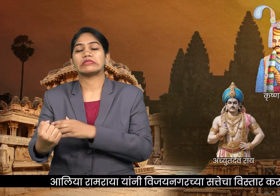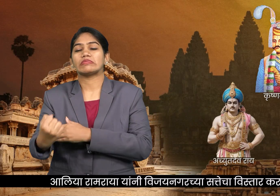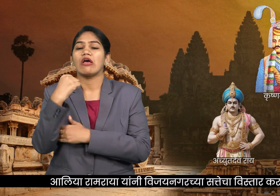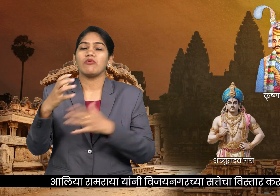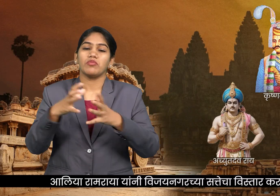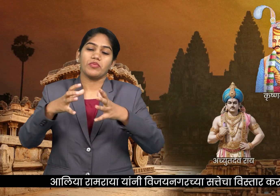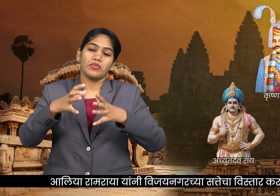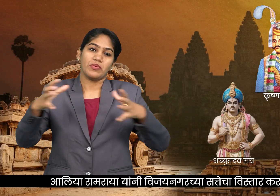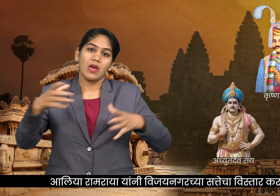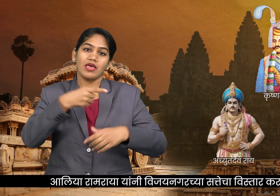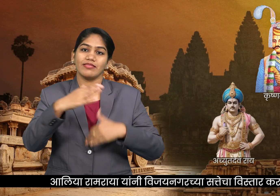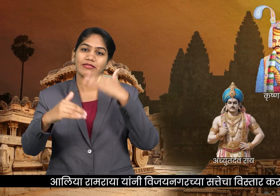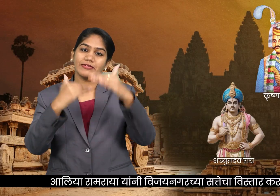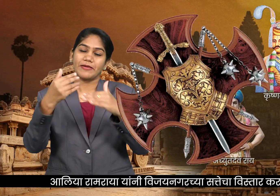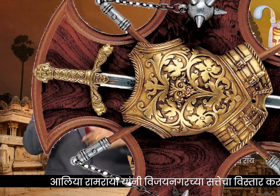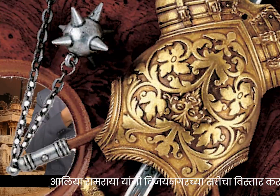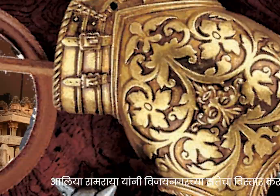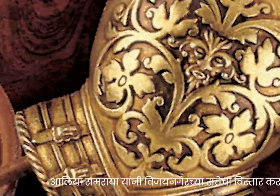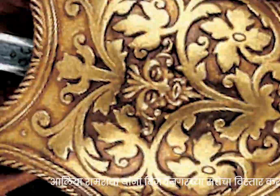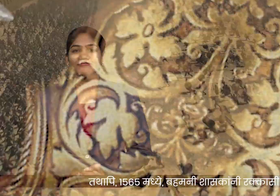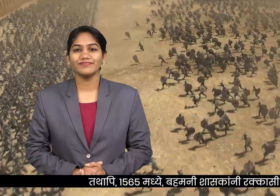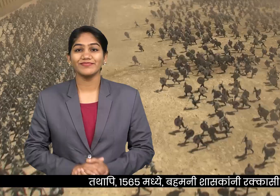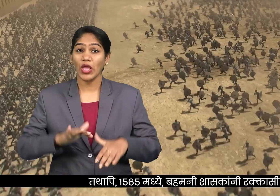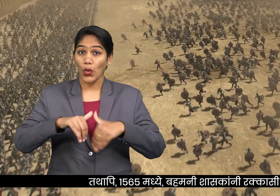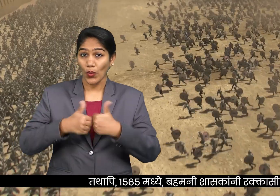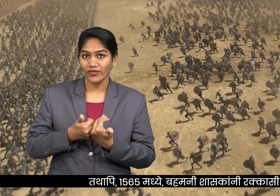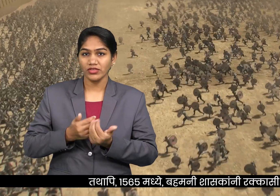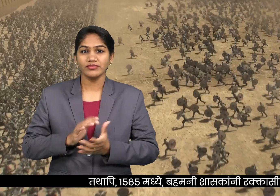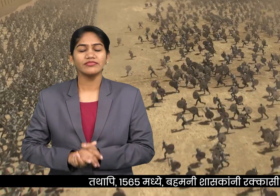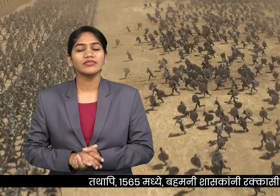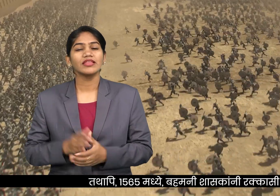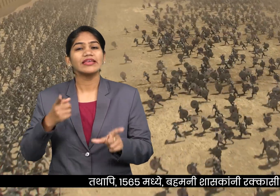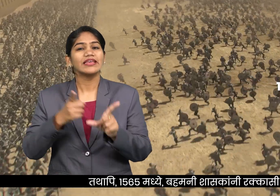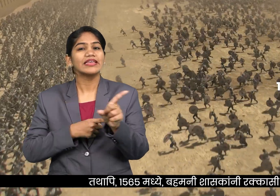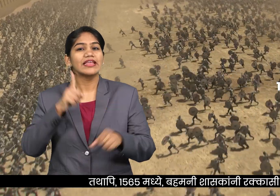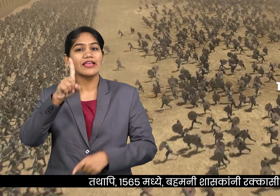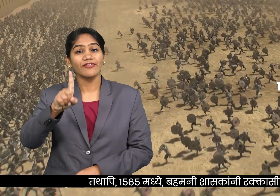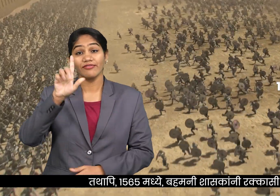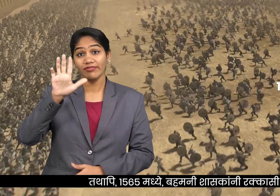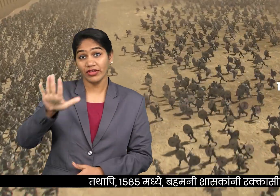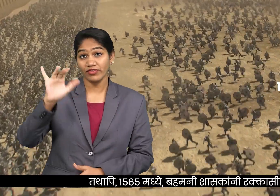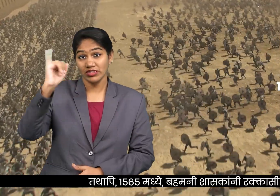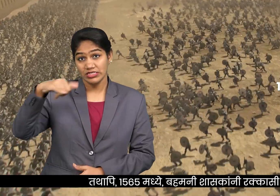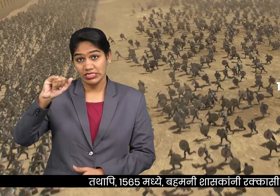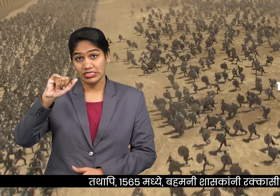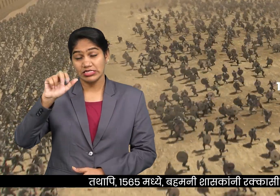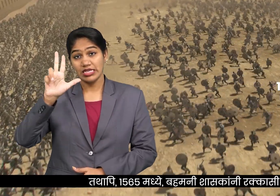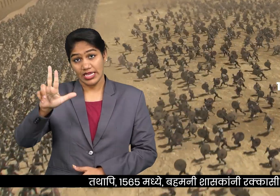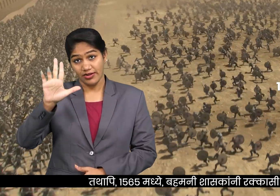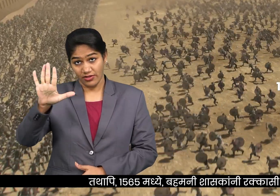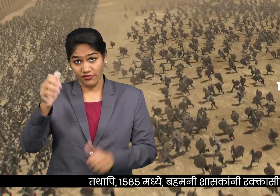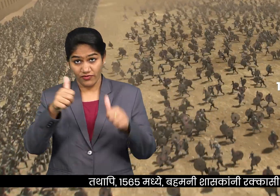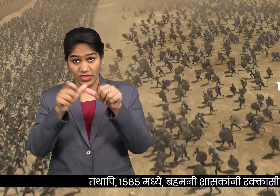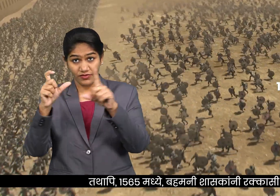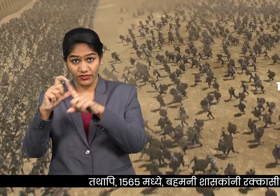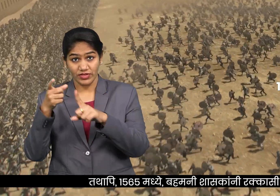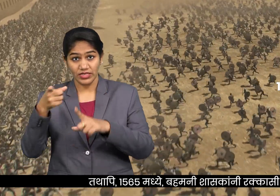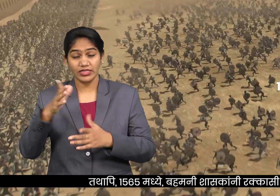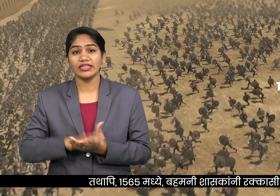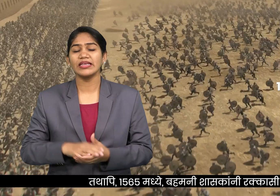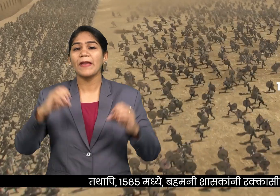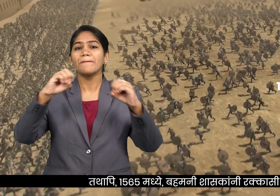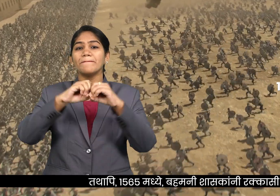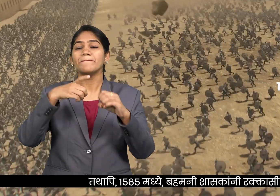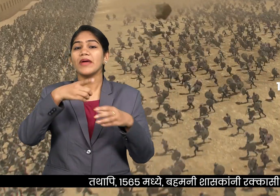सत्तेचा विस्तार करणे सुरूच ठेवले. तथापि 1565 मध्ये बहमनी